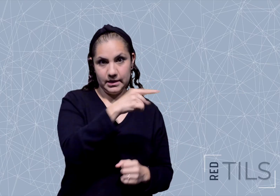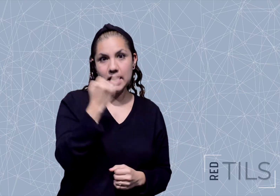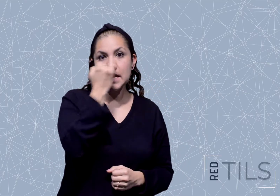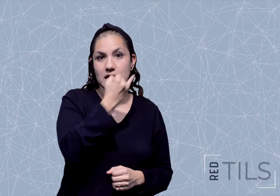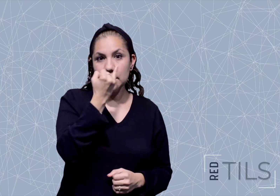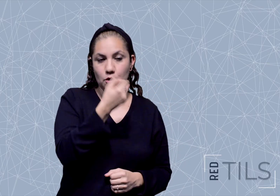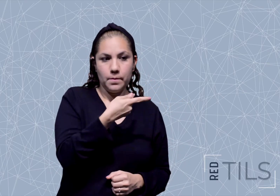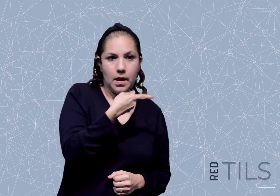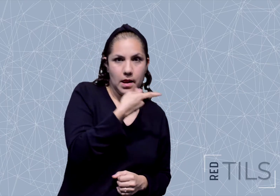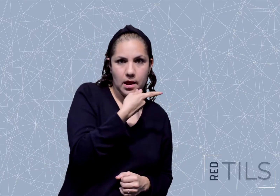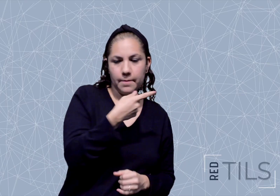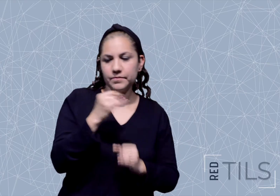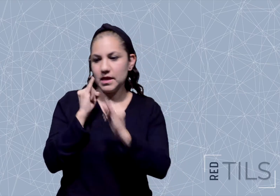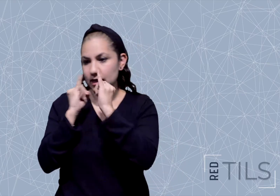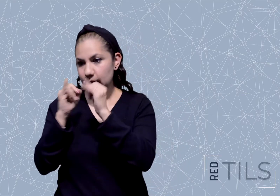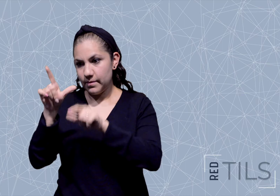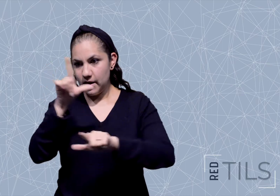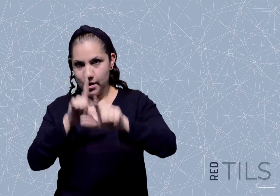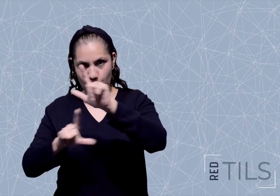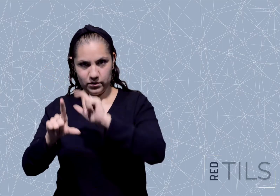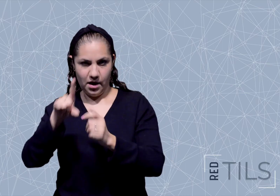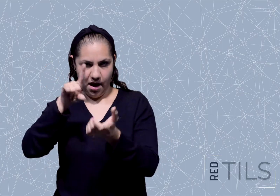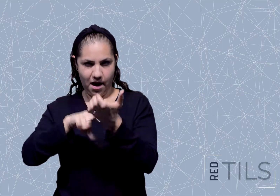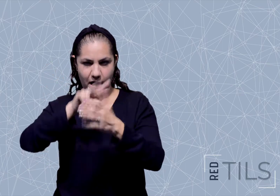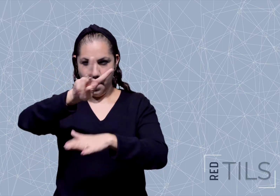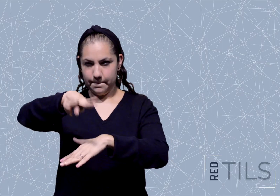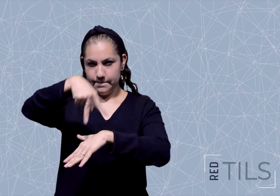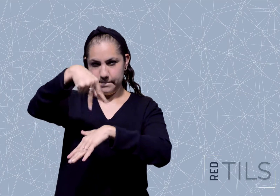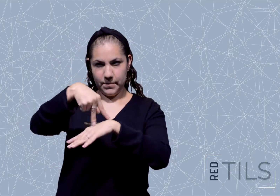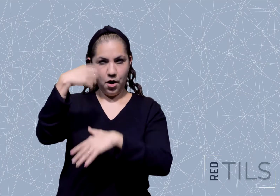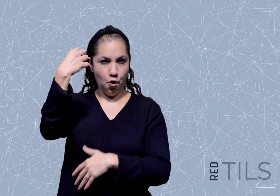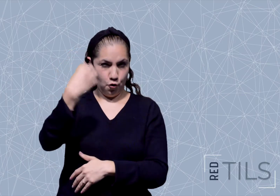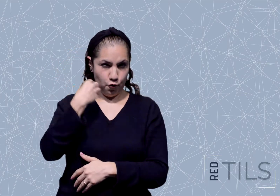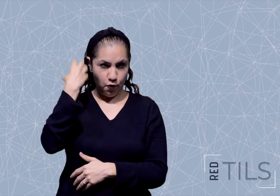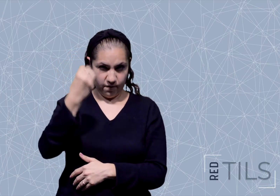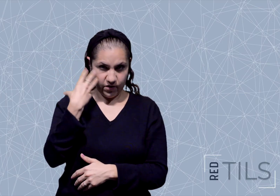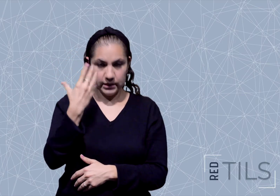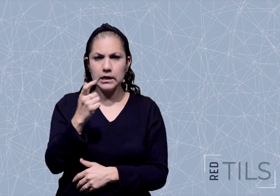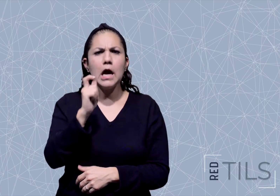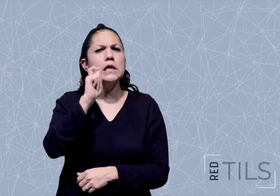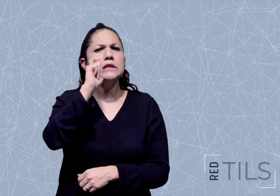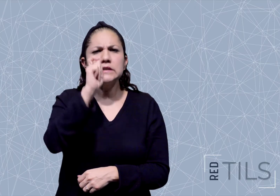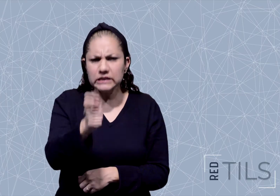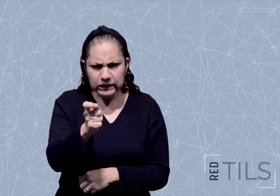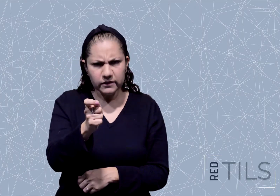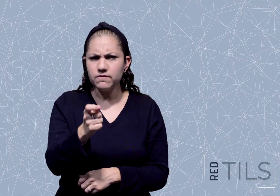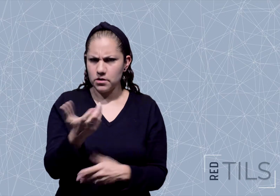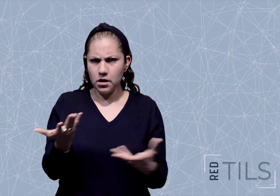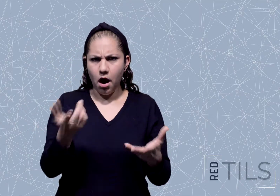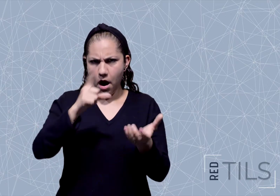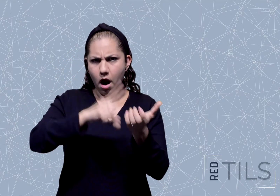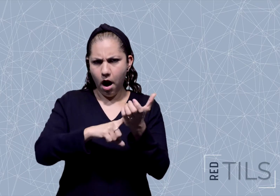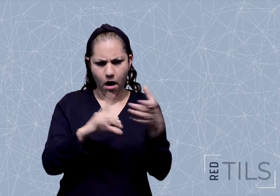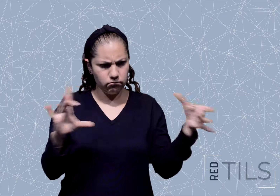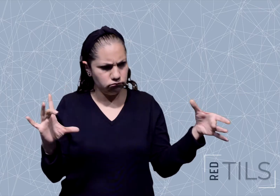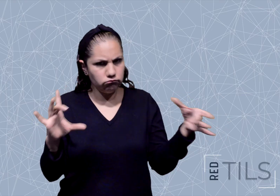lengua de señas y los de lenguas orales que trabajan en conferencias deben ser considerados intérpretes de conferencias por